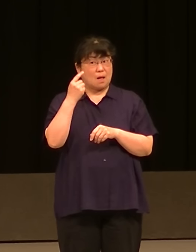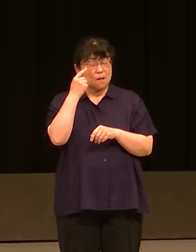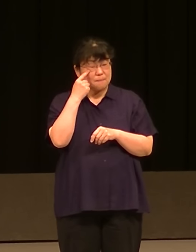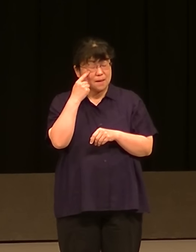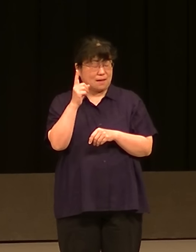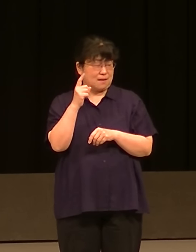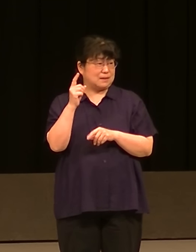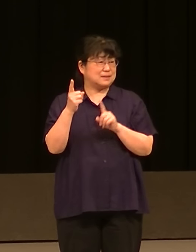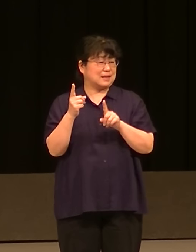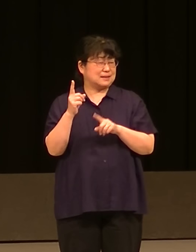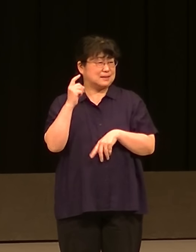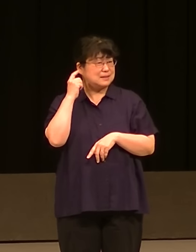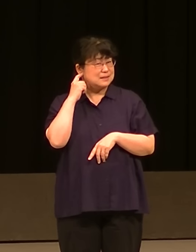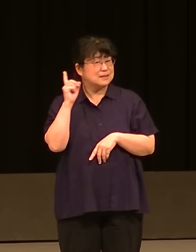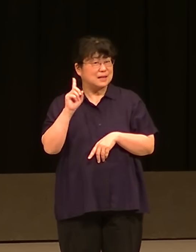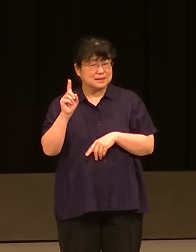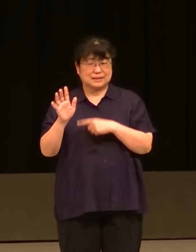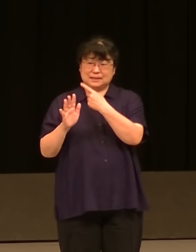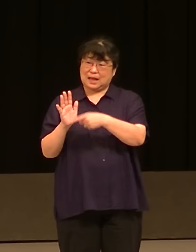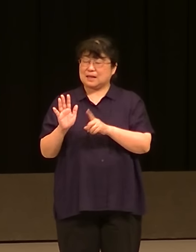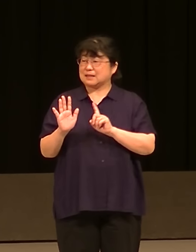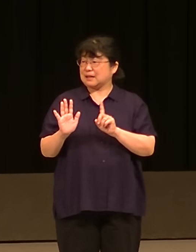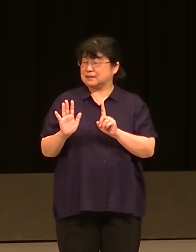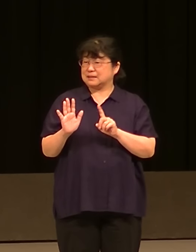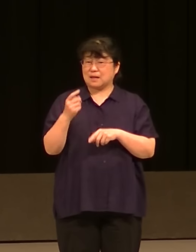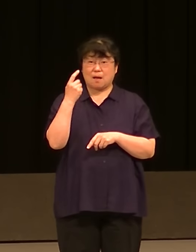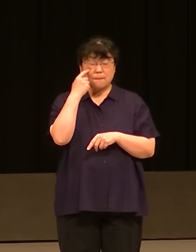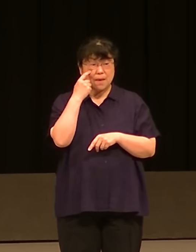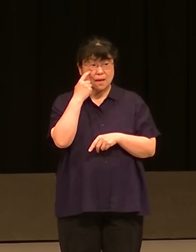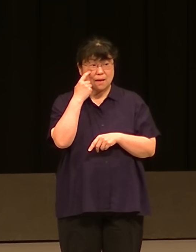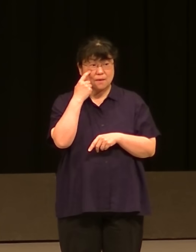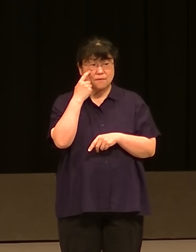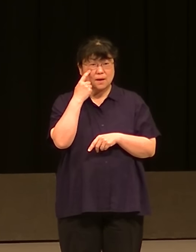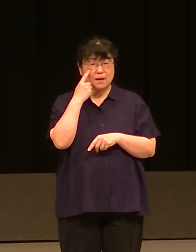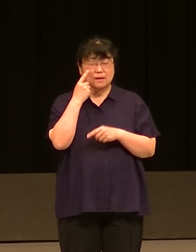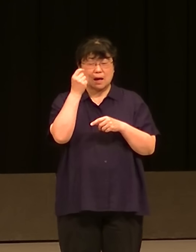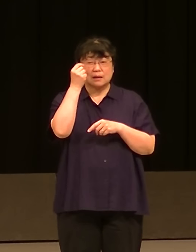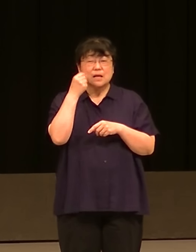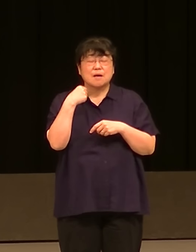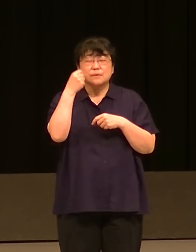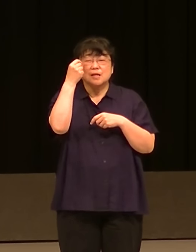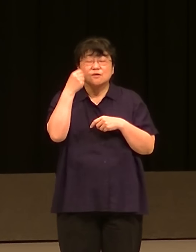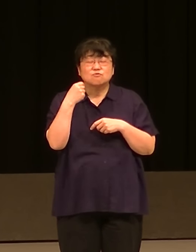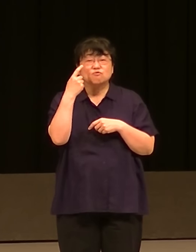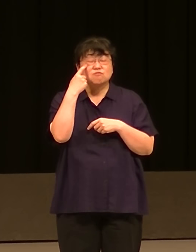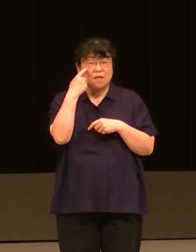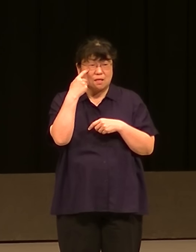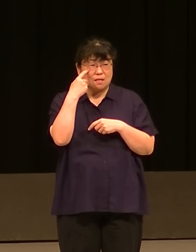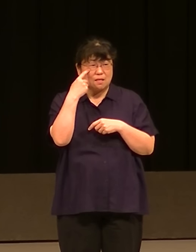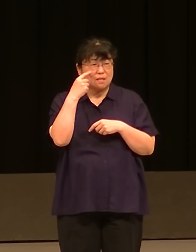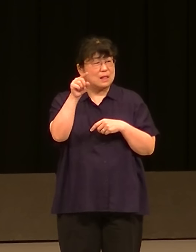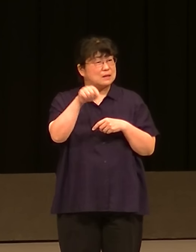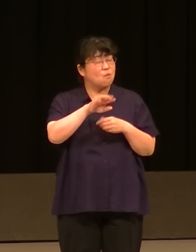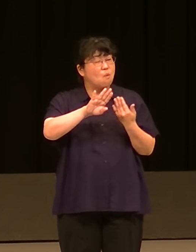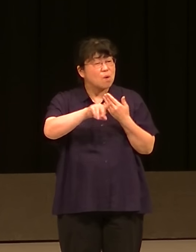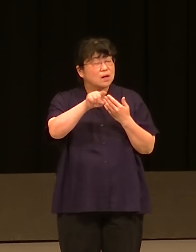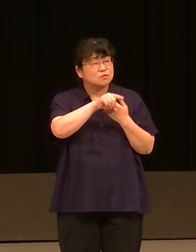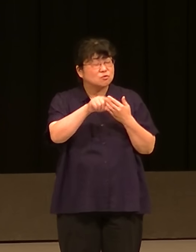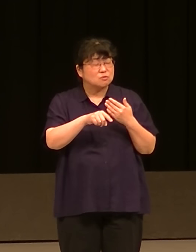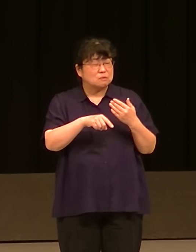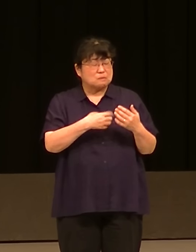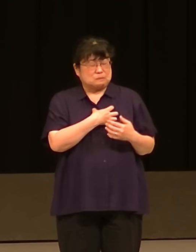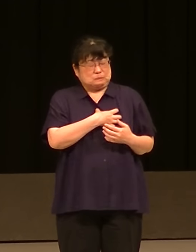耳、どんな手かといえば、目は涙する目、人の痛みを我が痛みのごとく受